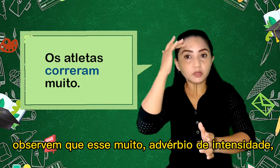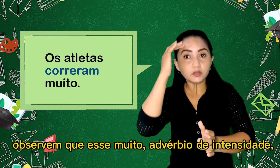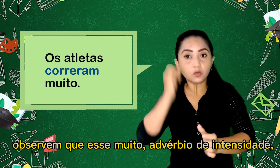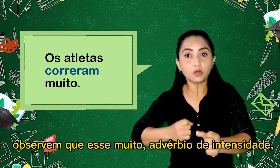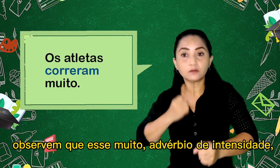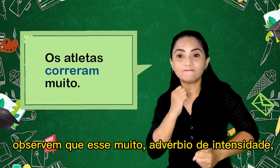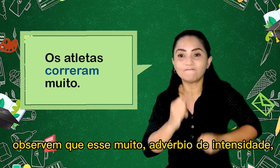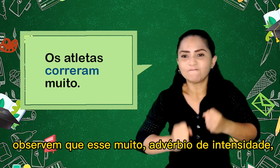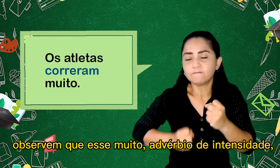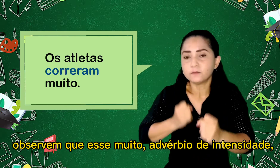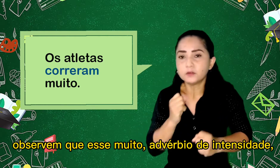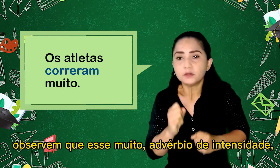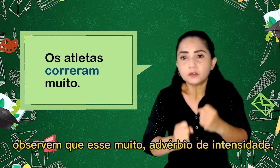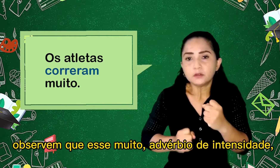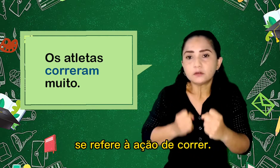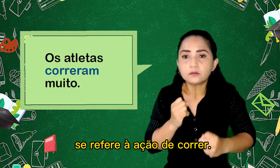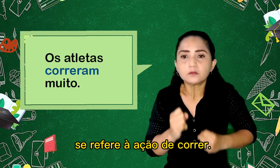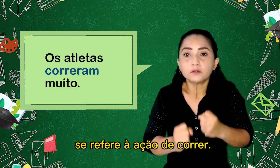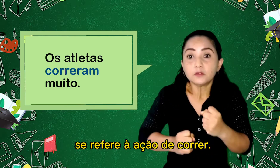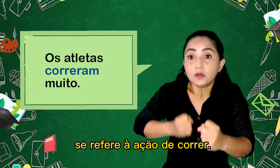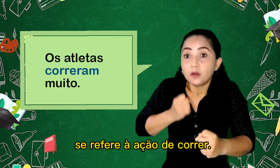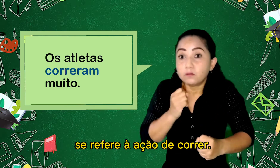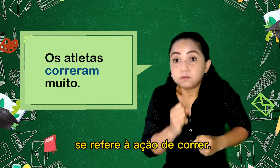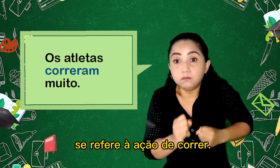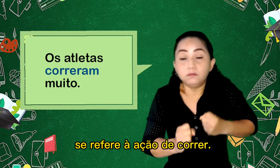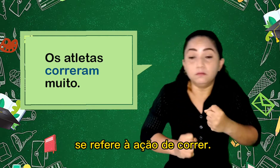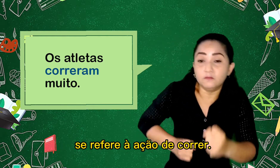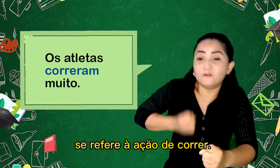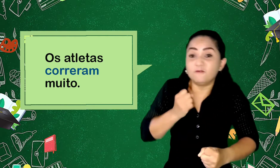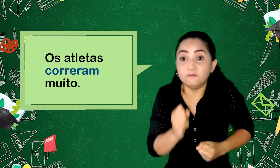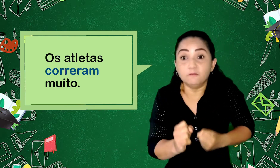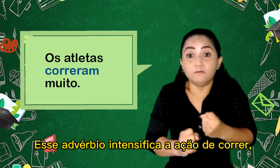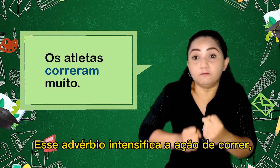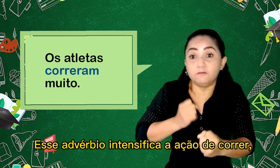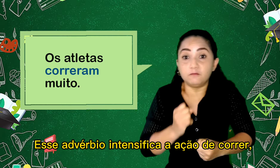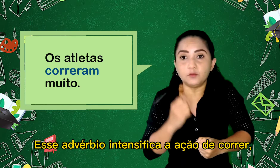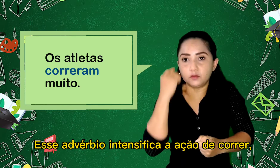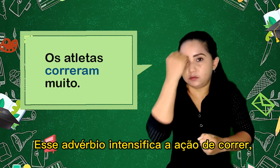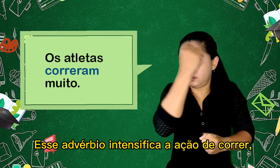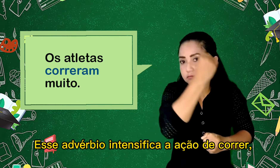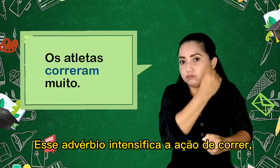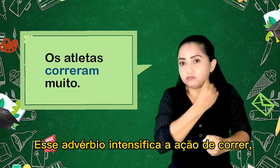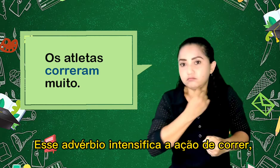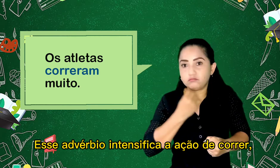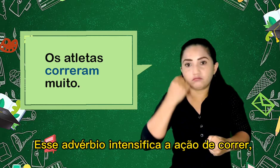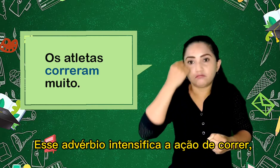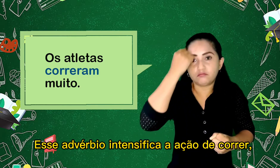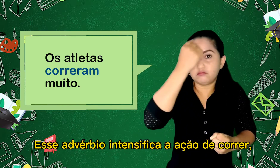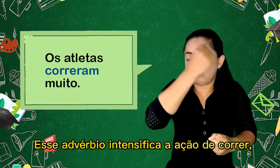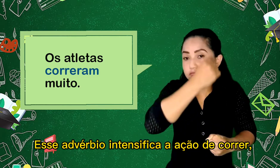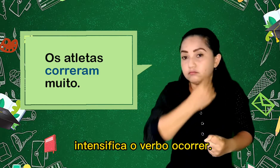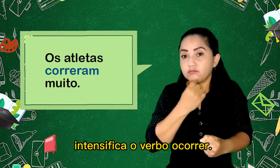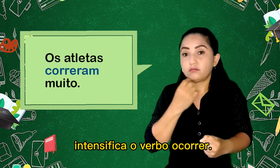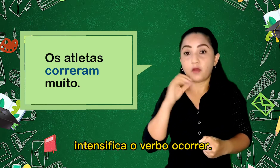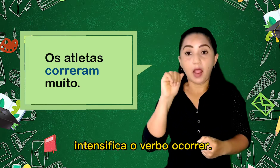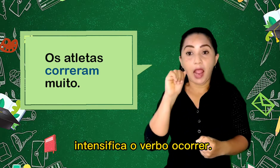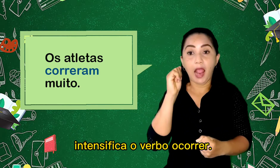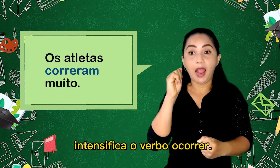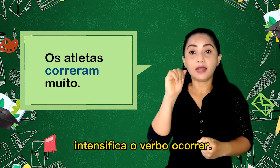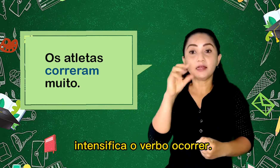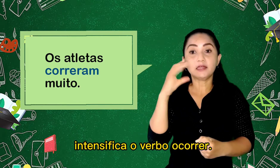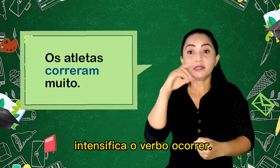observem que esse muito, advérbio de intensidade, se refere à ação de correr. Esse advérbio intensifica a ação de correr,